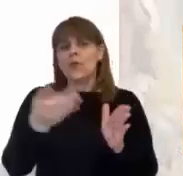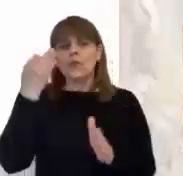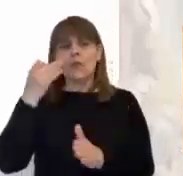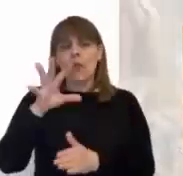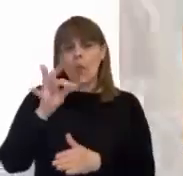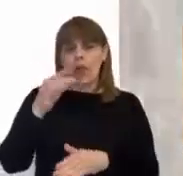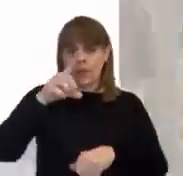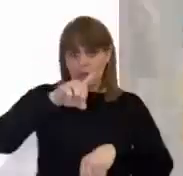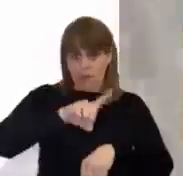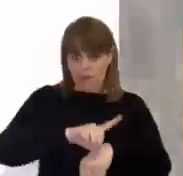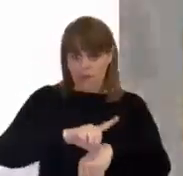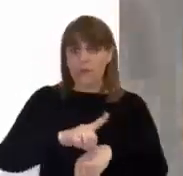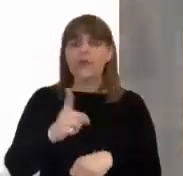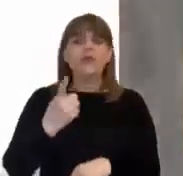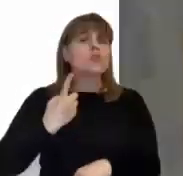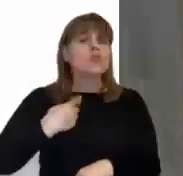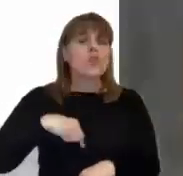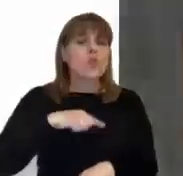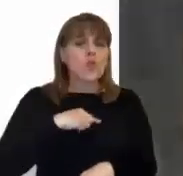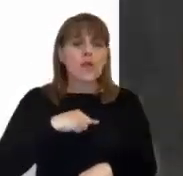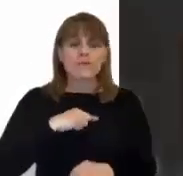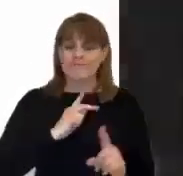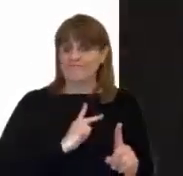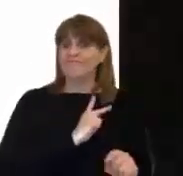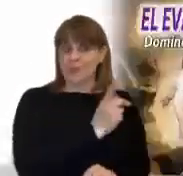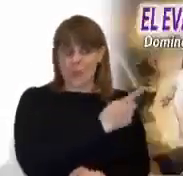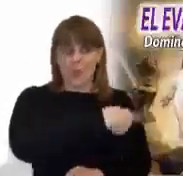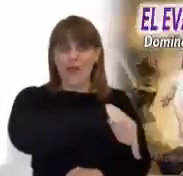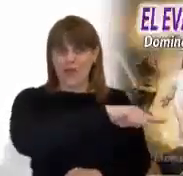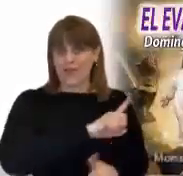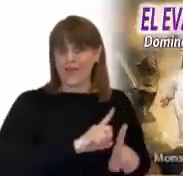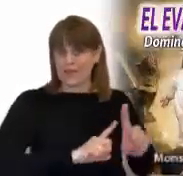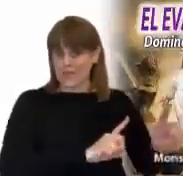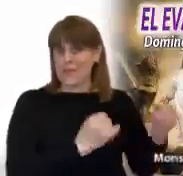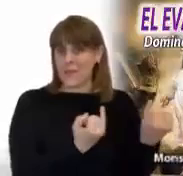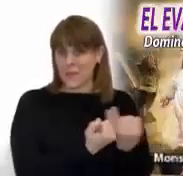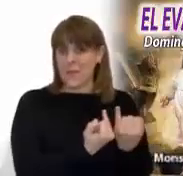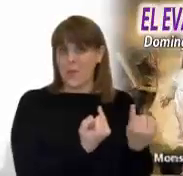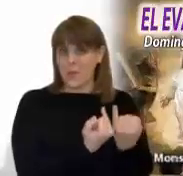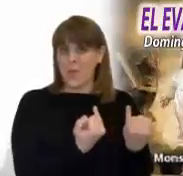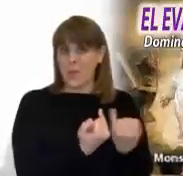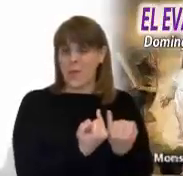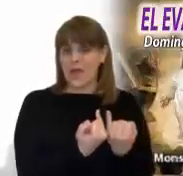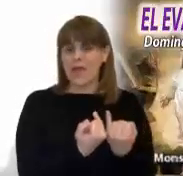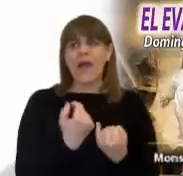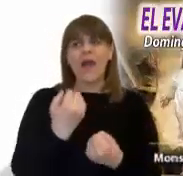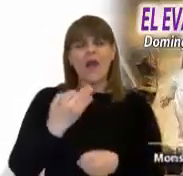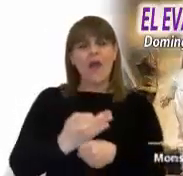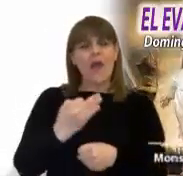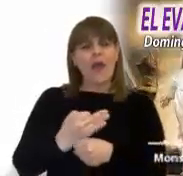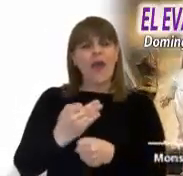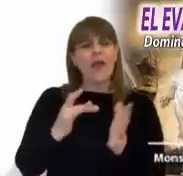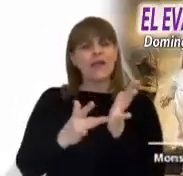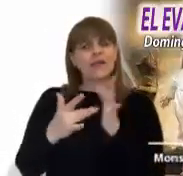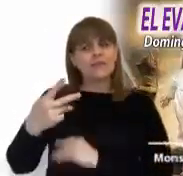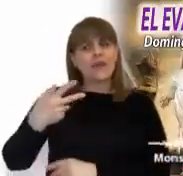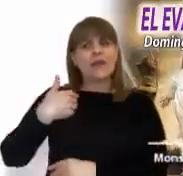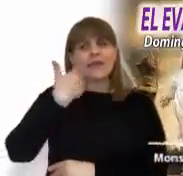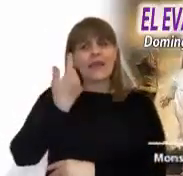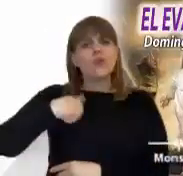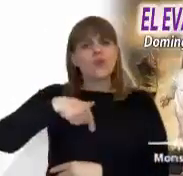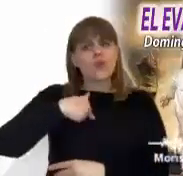Cuaresma, y a nosotros, al igual que a aquellos 3 discípulos, nos hace la invitación Jesús